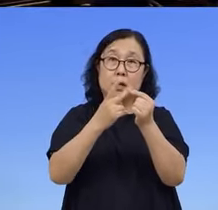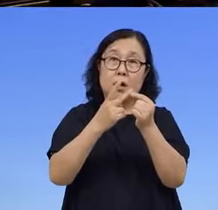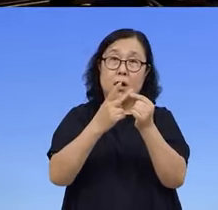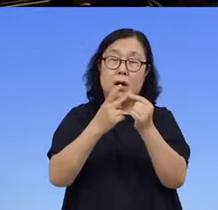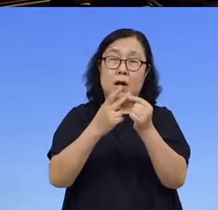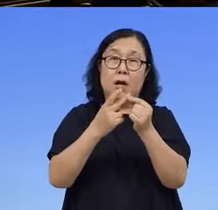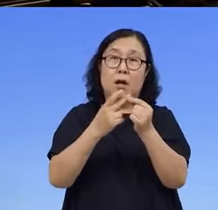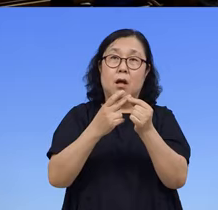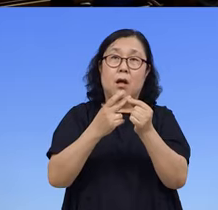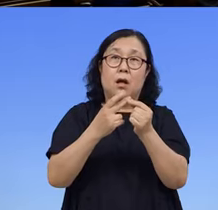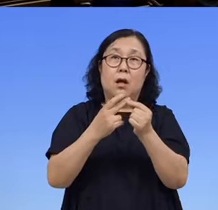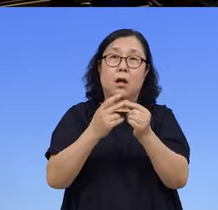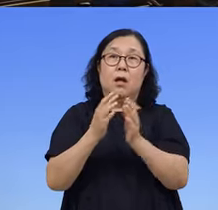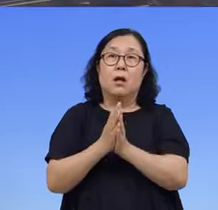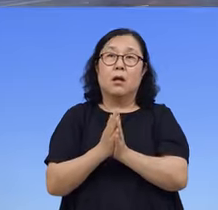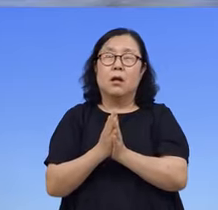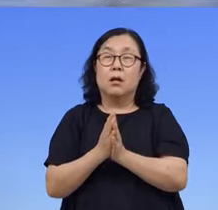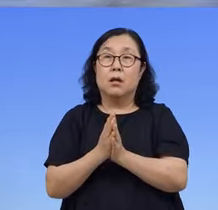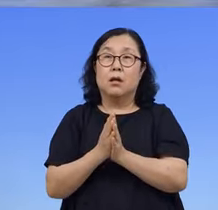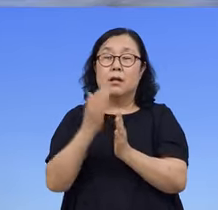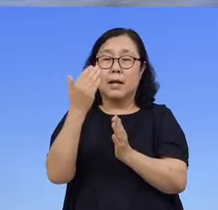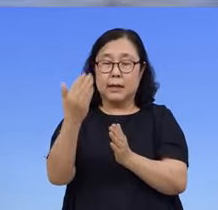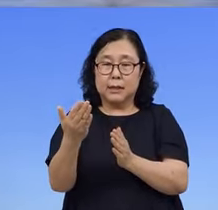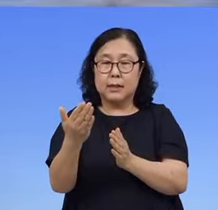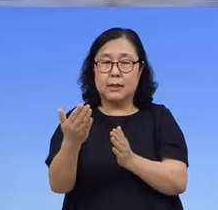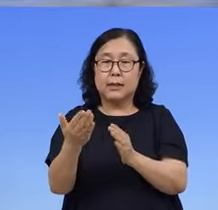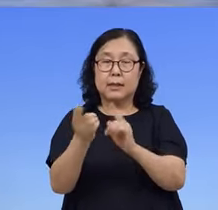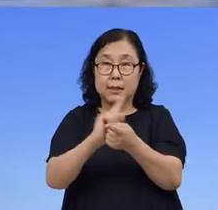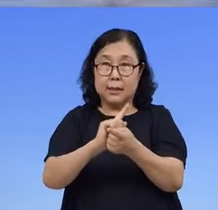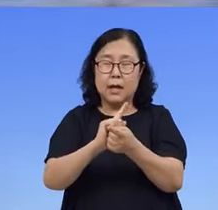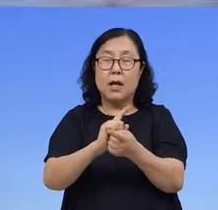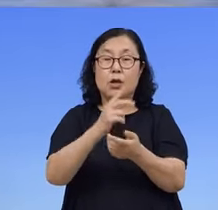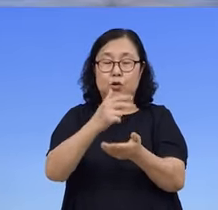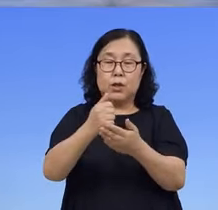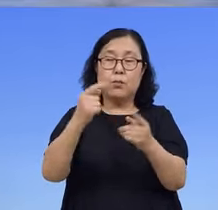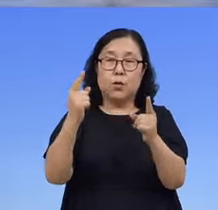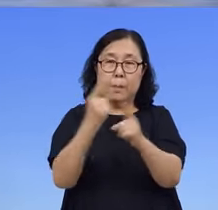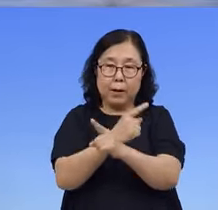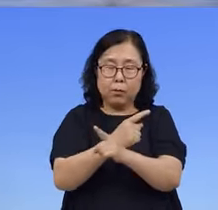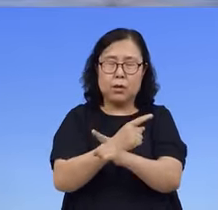우리 2절, 당신은 대신에 주님을 직접 넣어서 다시 찬양할 텐데요,